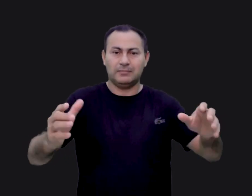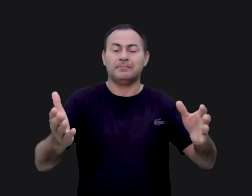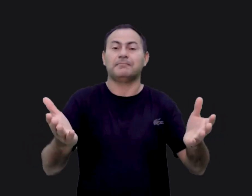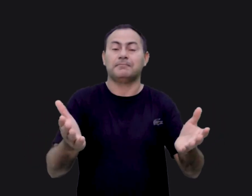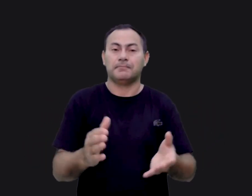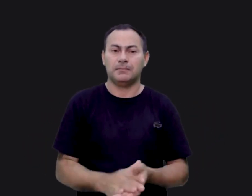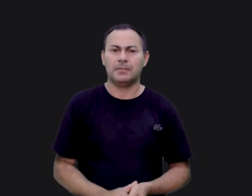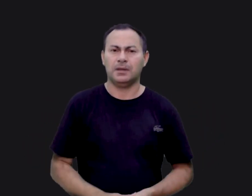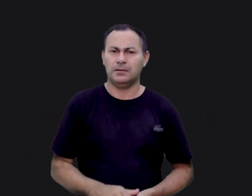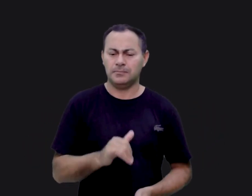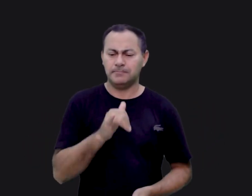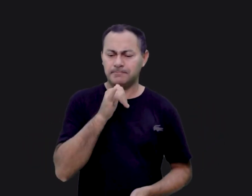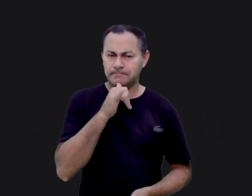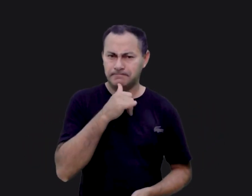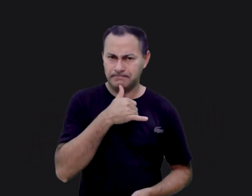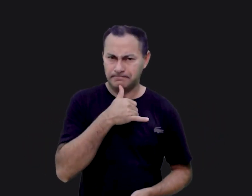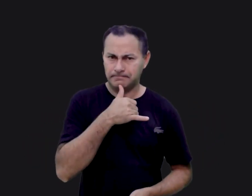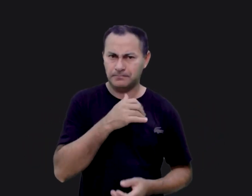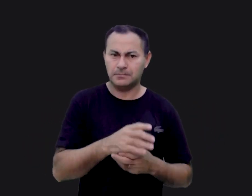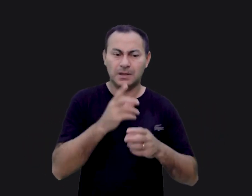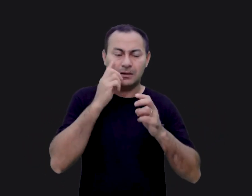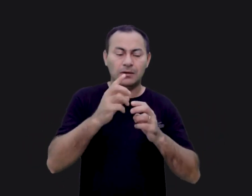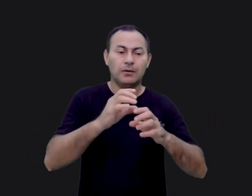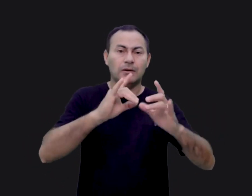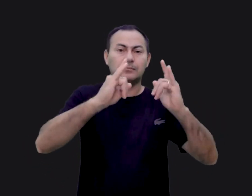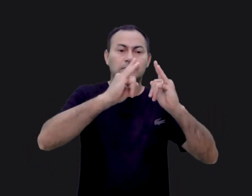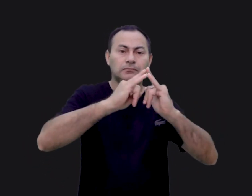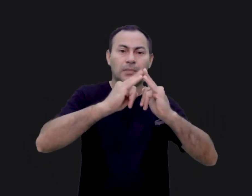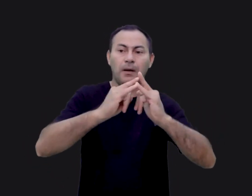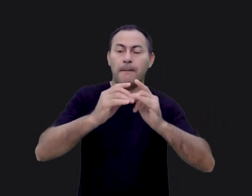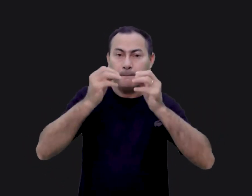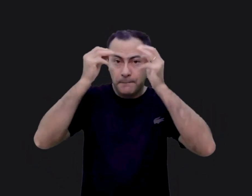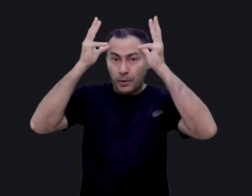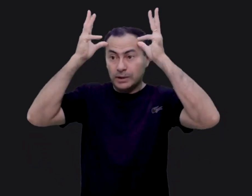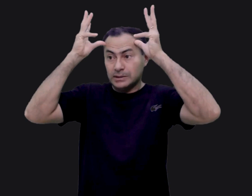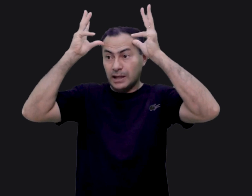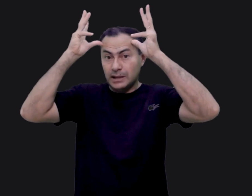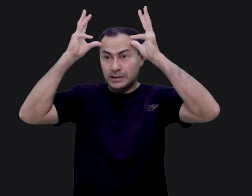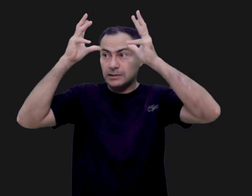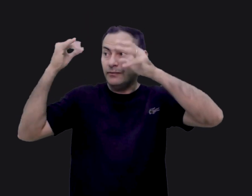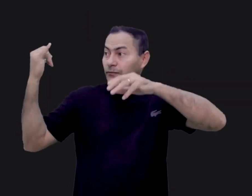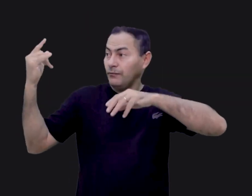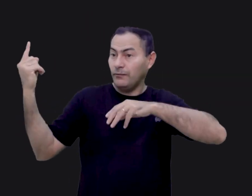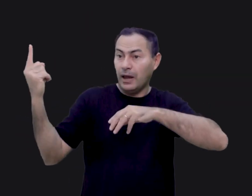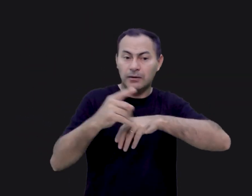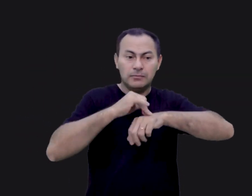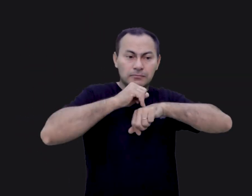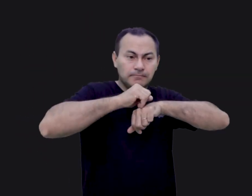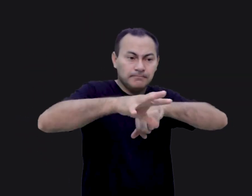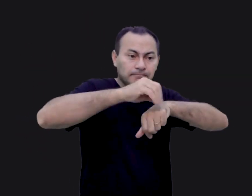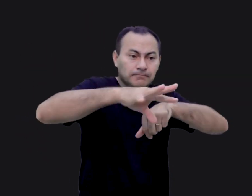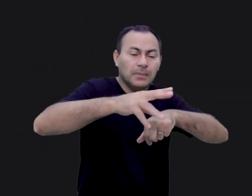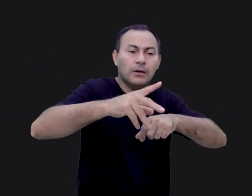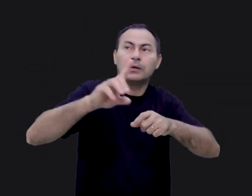deserto. Que tristeza caiu sobre o acampamento quando Moisés transmitiu ao povo as palavras de Deus,